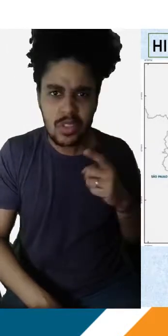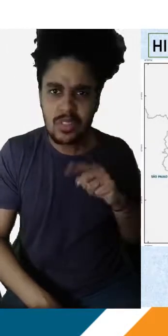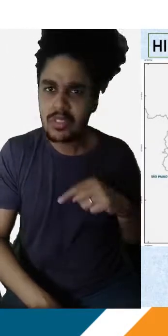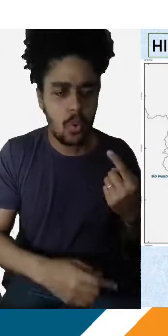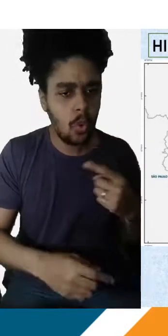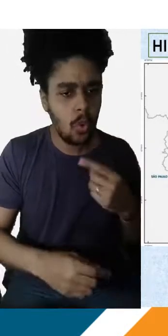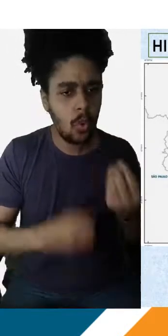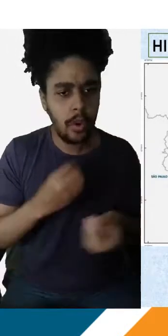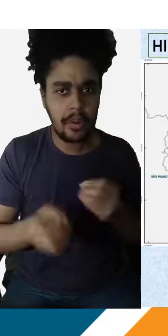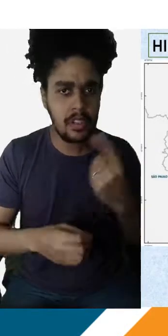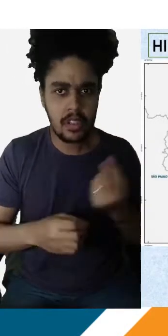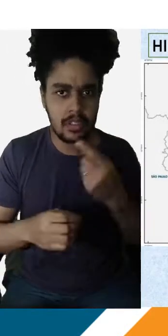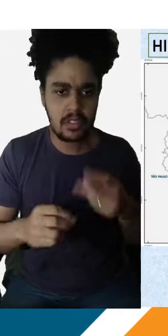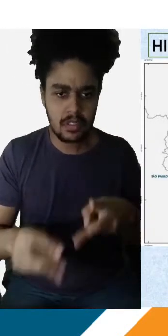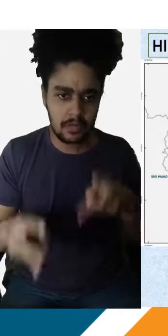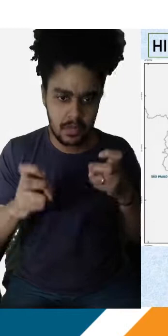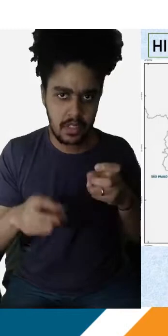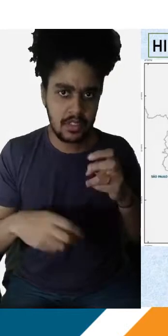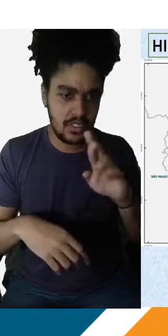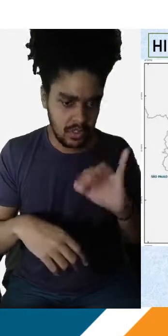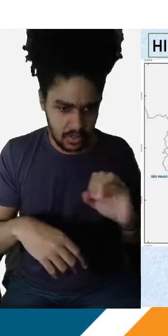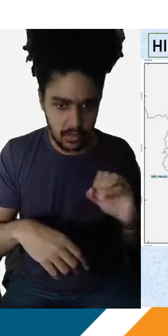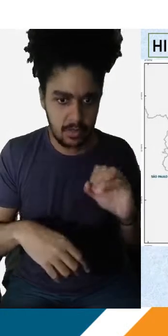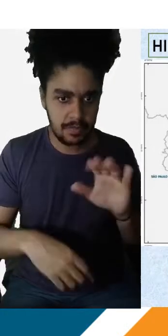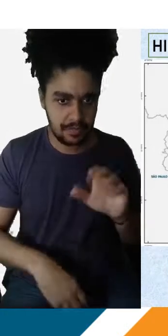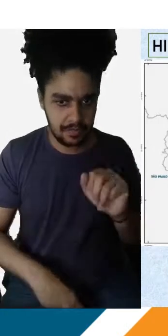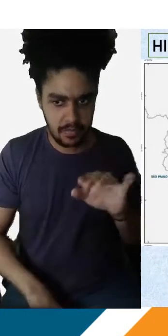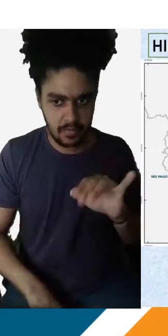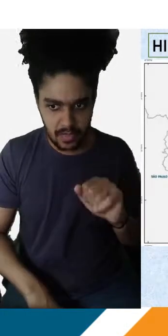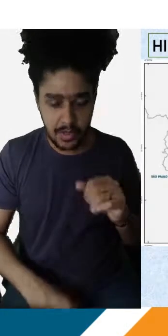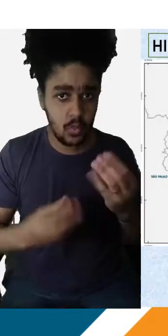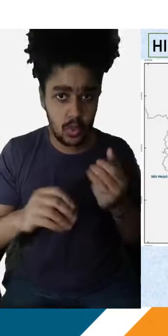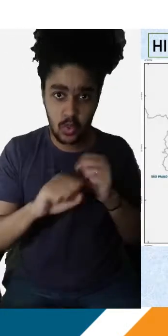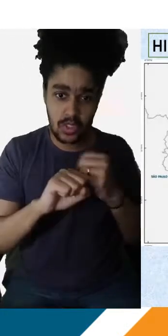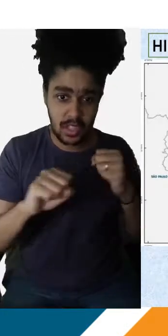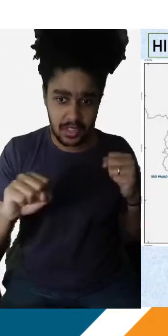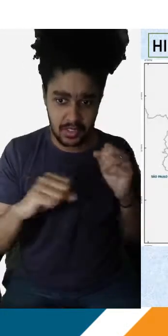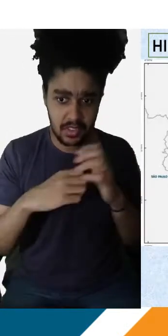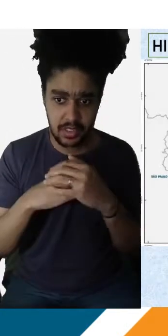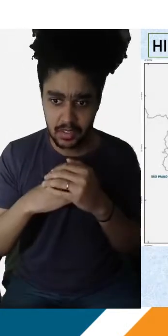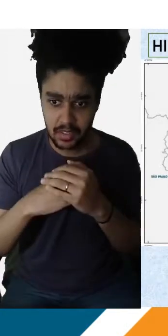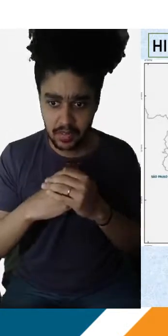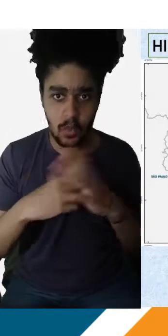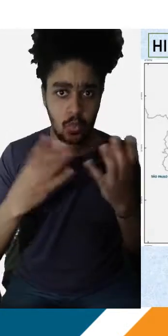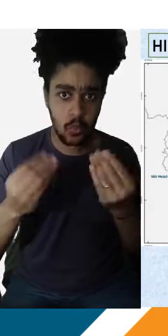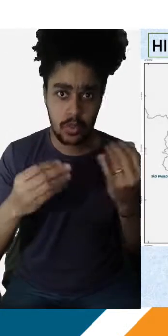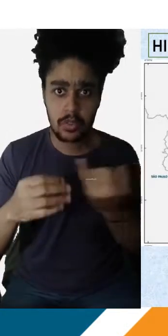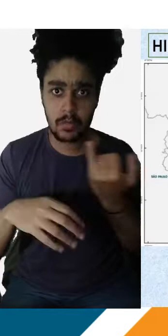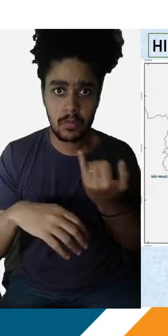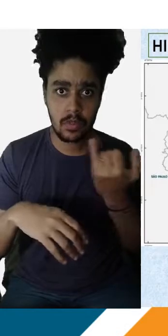percebe um rio com uma bacia hidrográfica tão grande e um rio de extrema importância